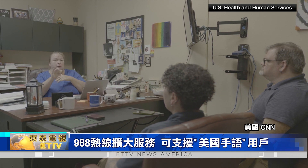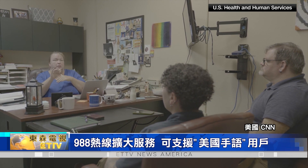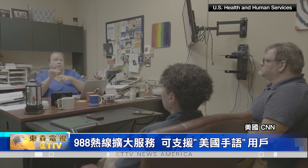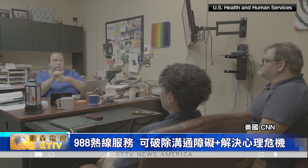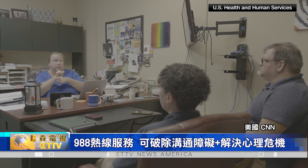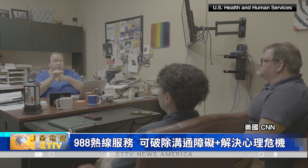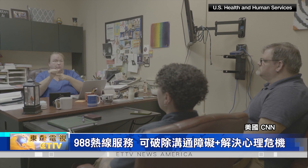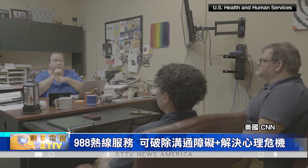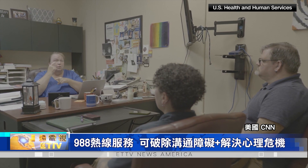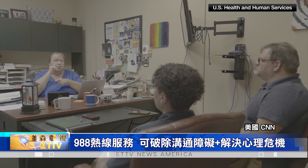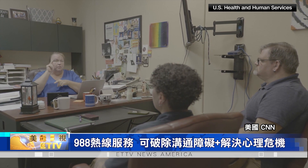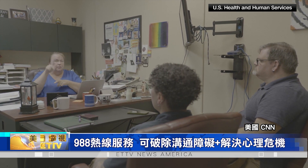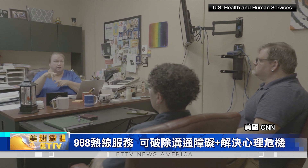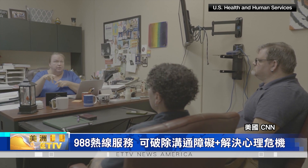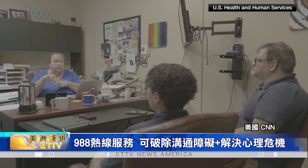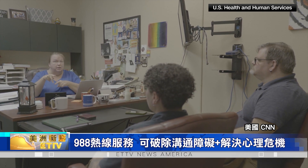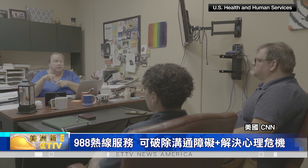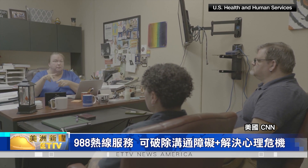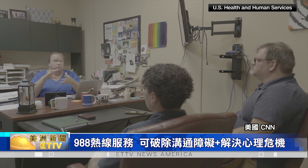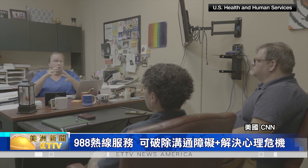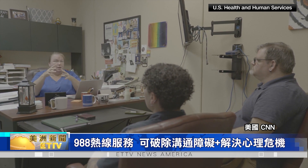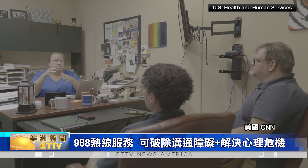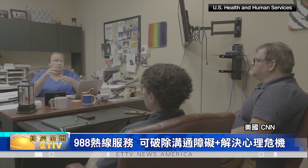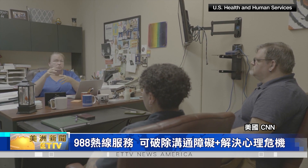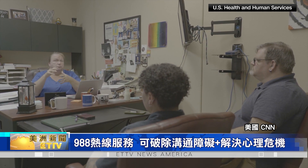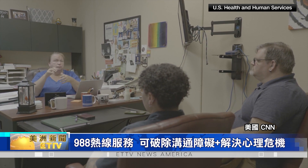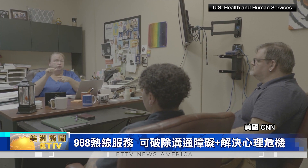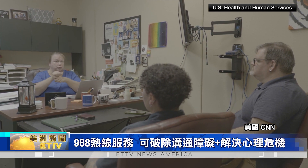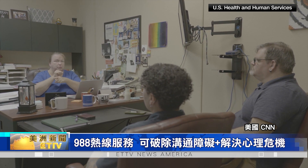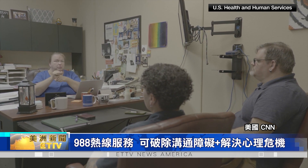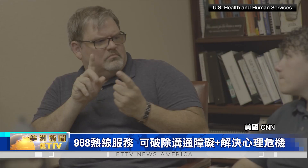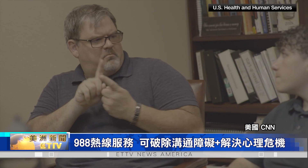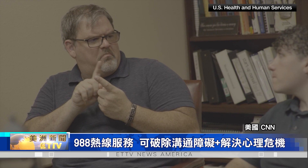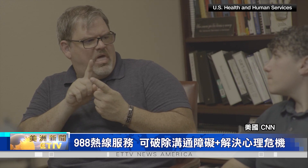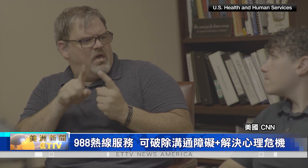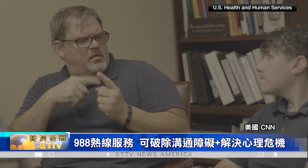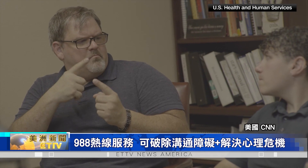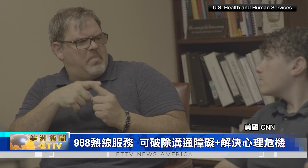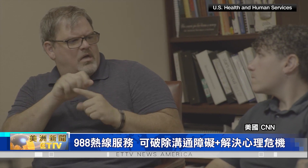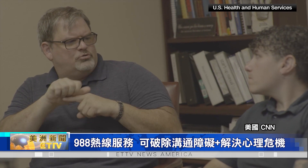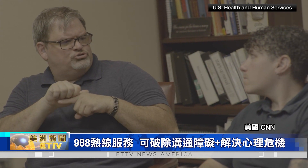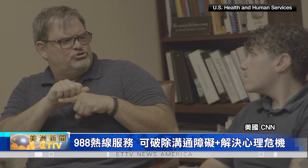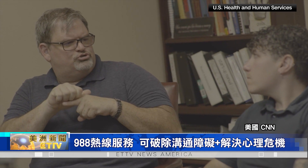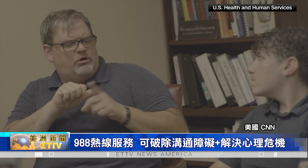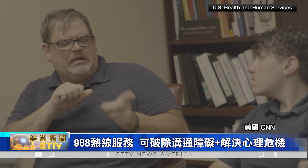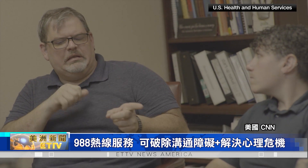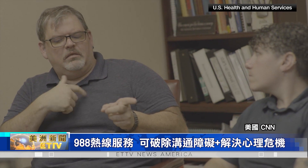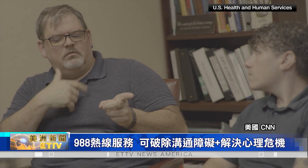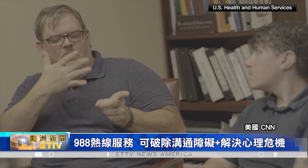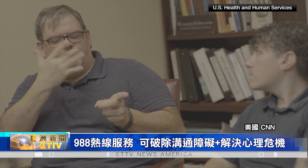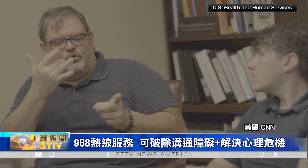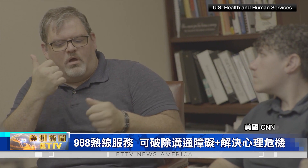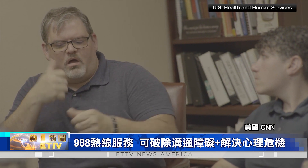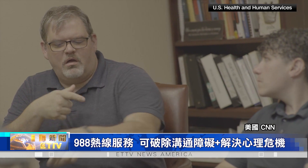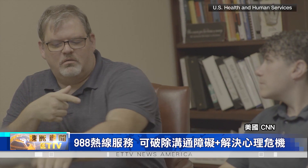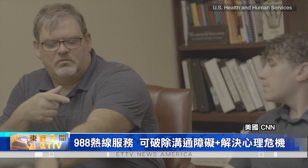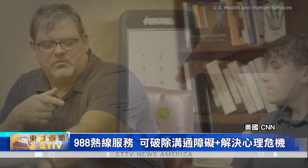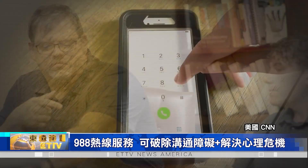题。美国卫生及公共服务部强调，使用美国手语的人群未来只要上网到生命热线网站，并点击网页中